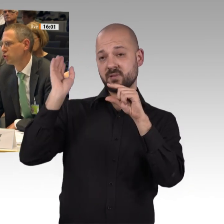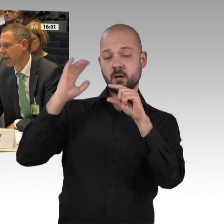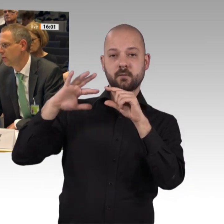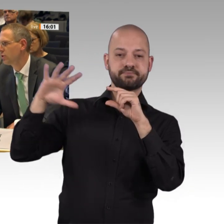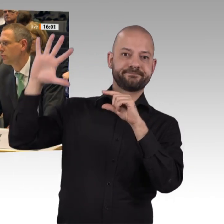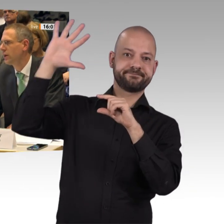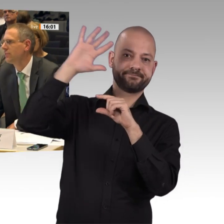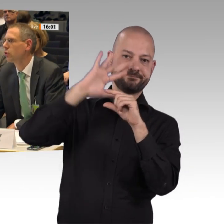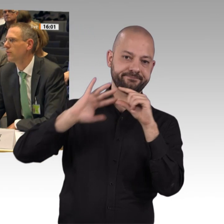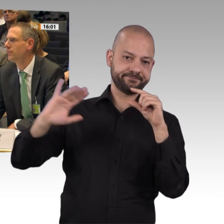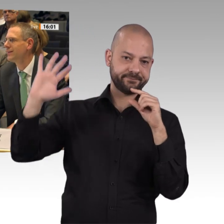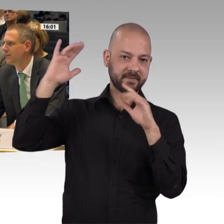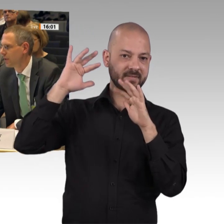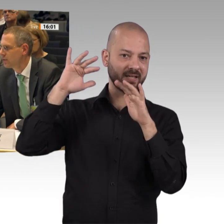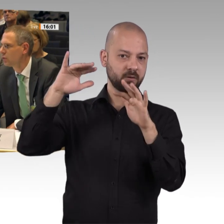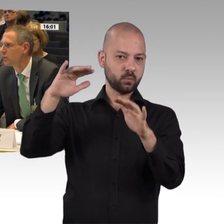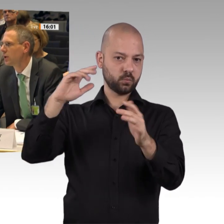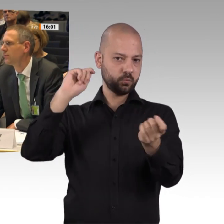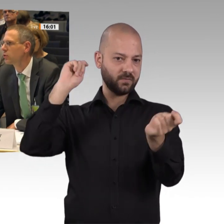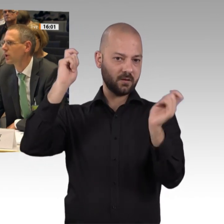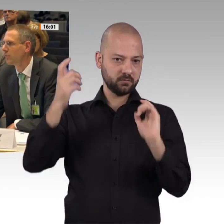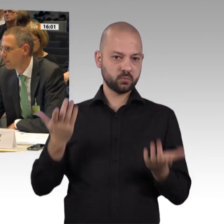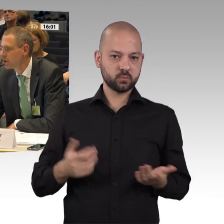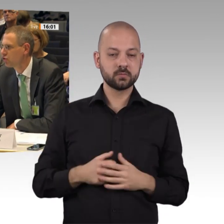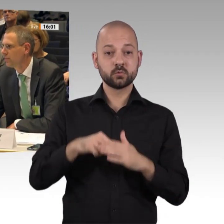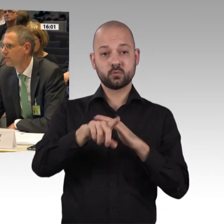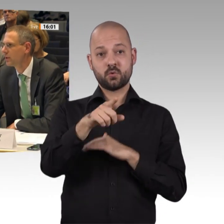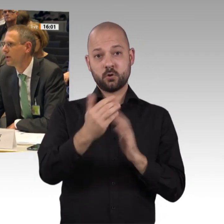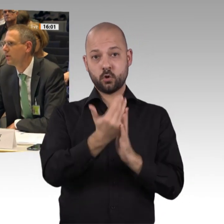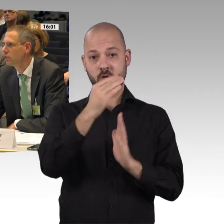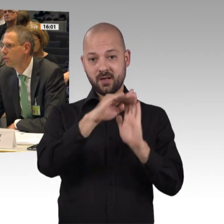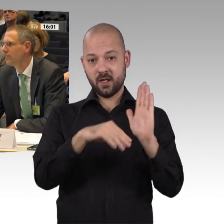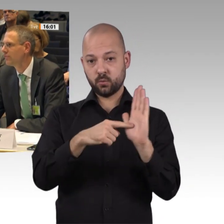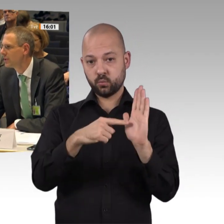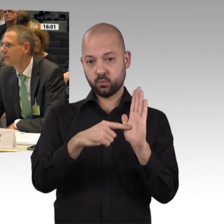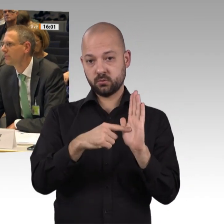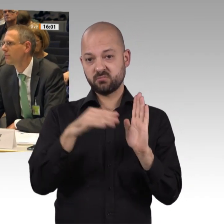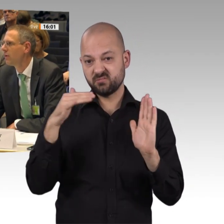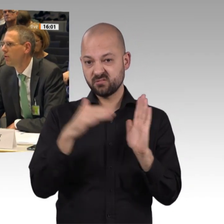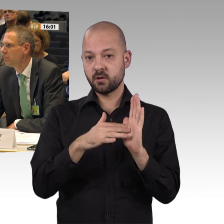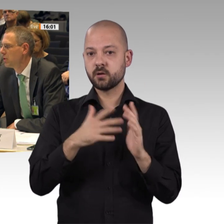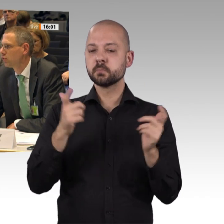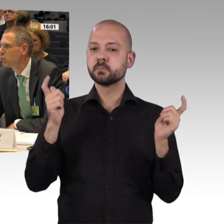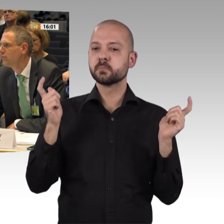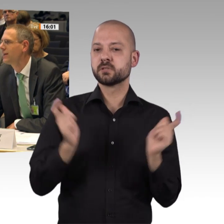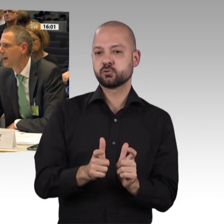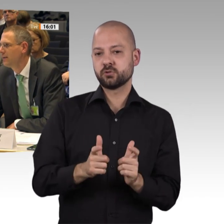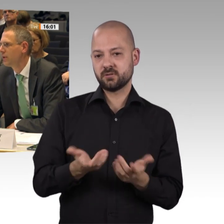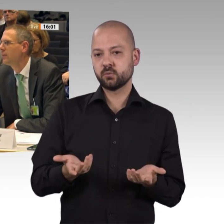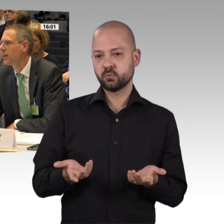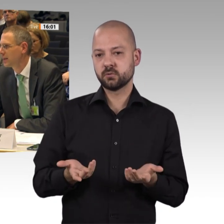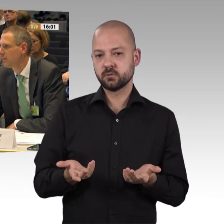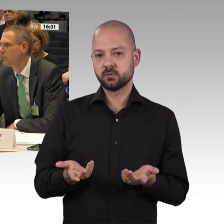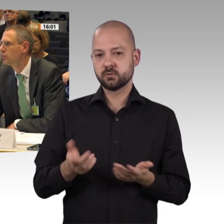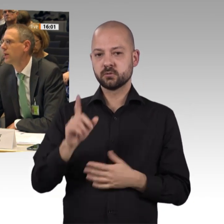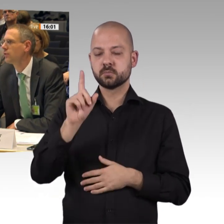mit der Beschränkung des Unterhaltsrückgriffs wird de facto der Unterhaltsrückgriff abgeschafft. In Zukunft wird es so gut wie keine